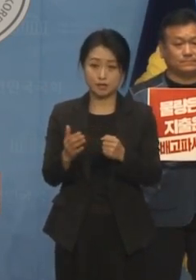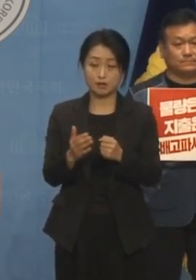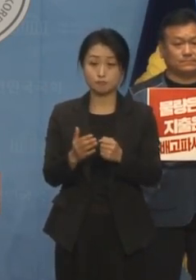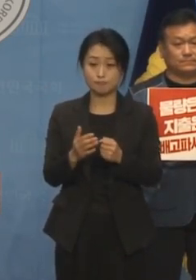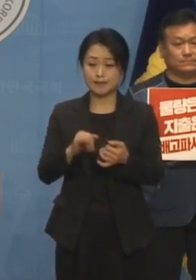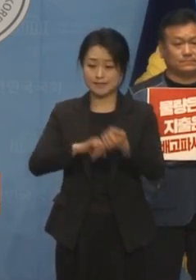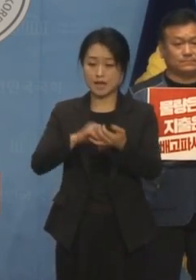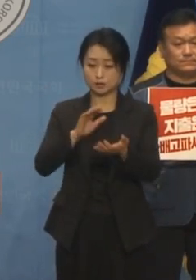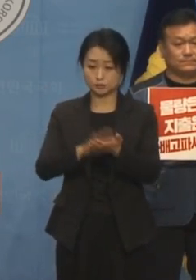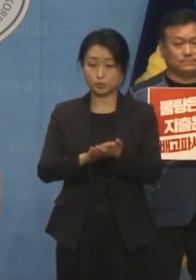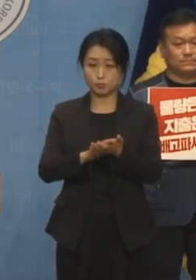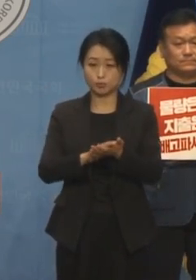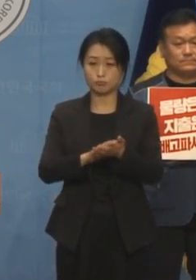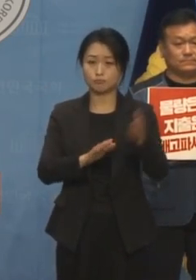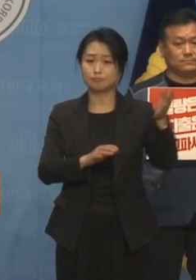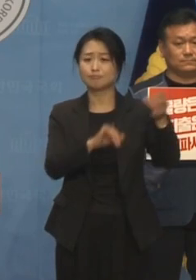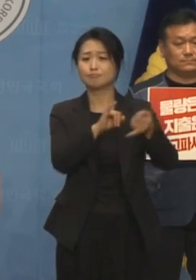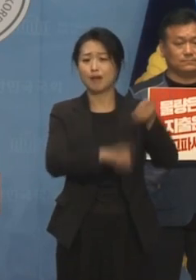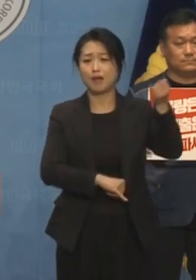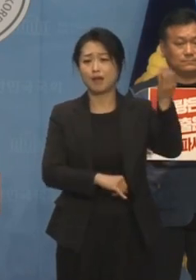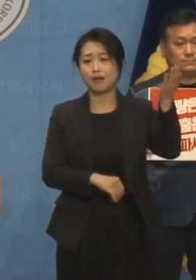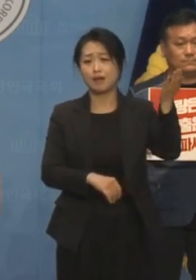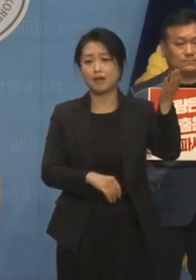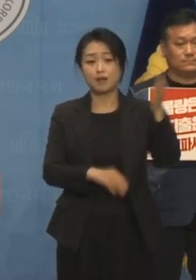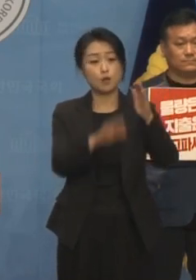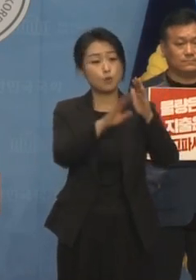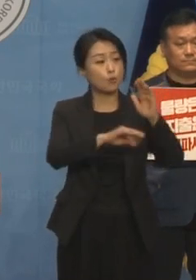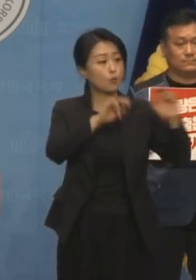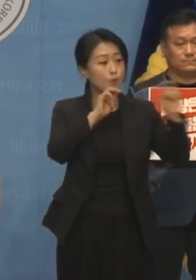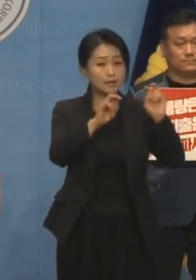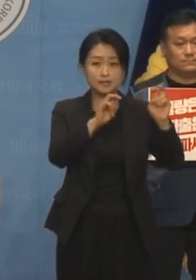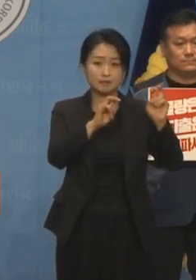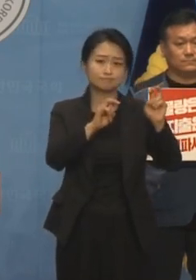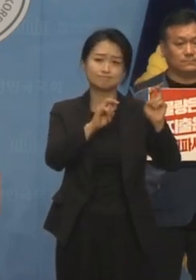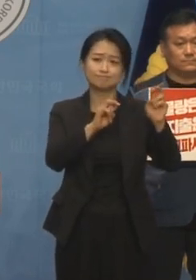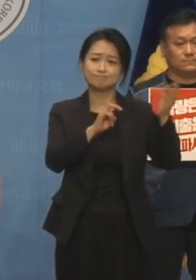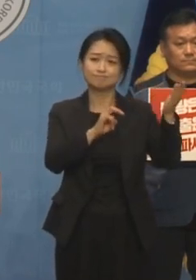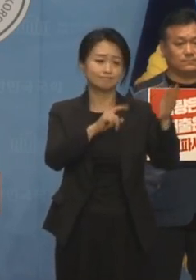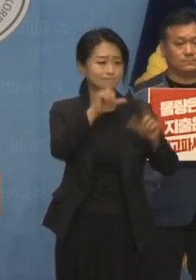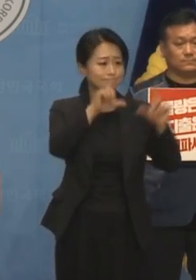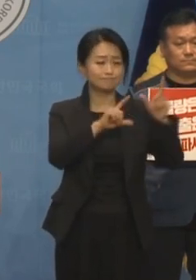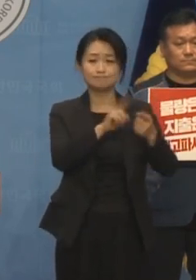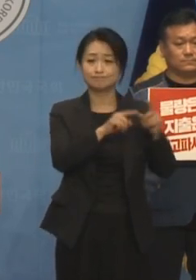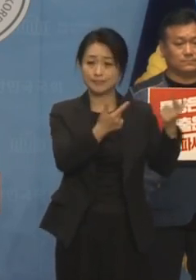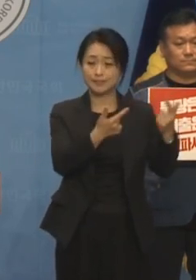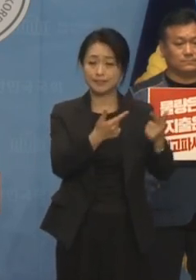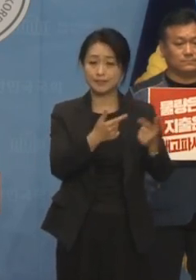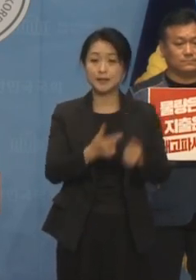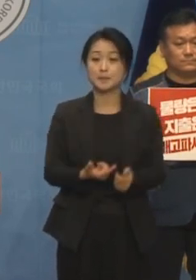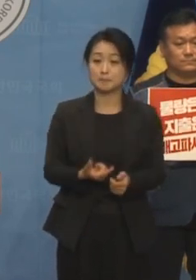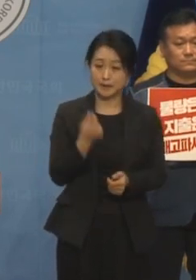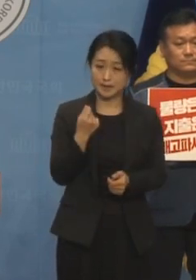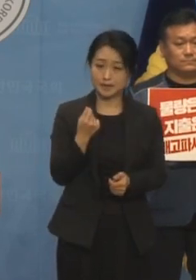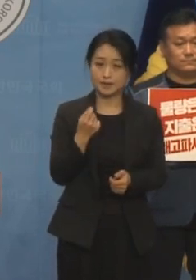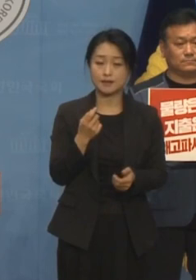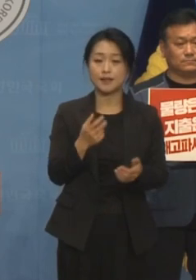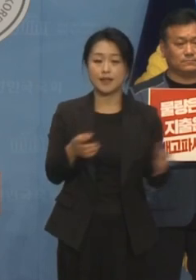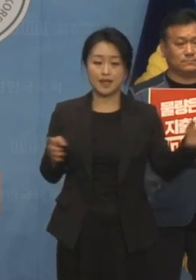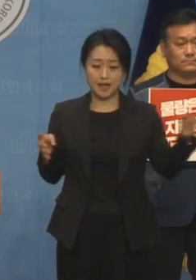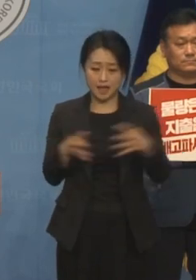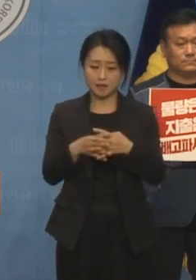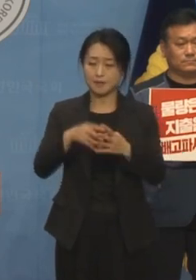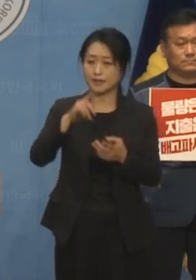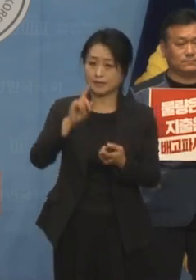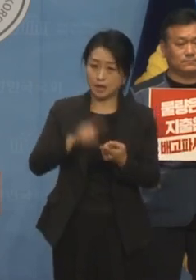그 약속을 저버리는 행위는 공공의 기업으로서는 해서는 안 될 일이라고 생각을 합니다. 조속히 합의한